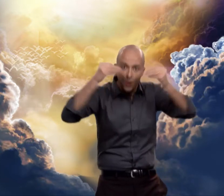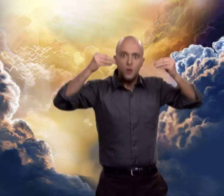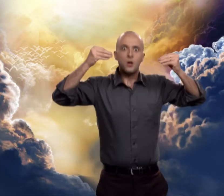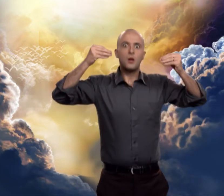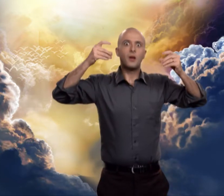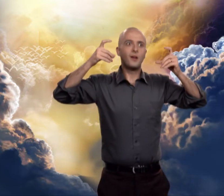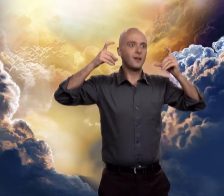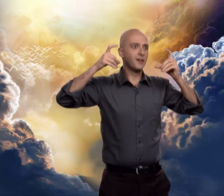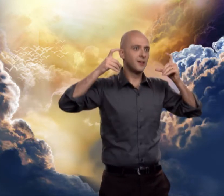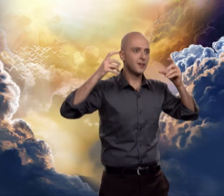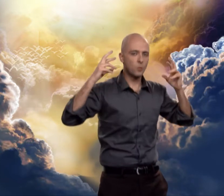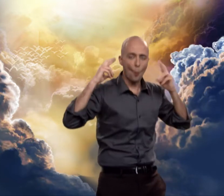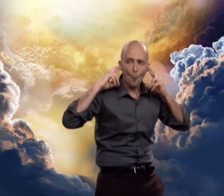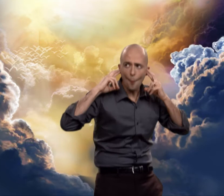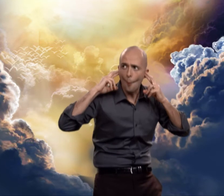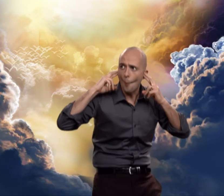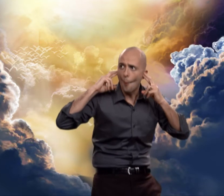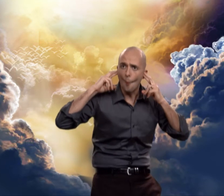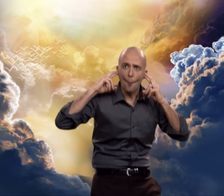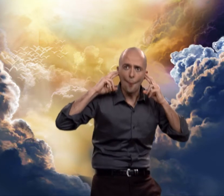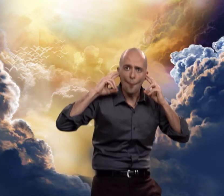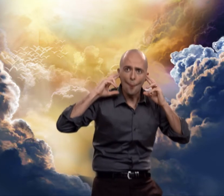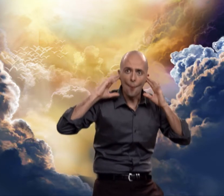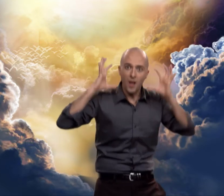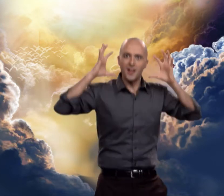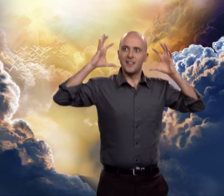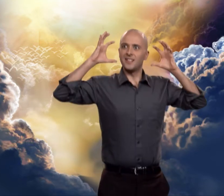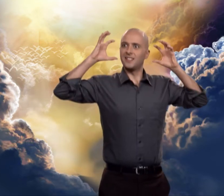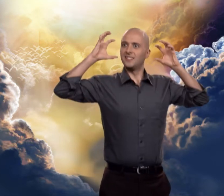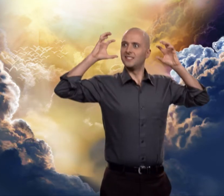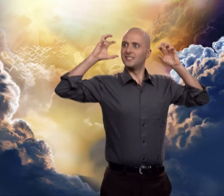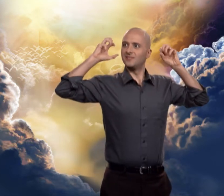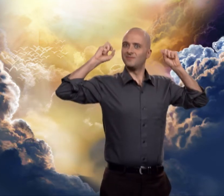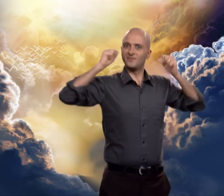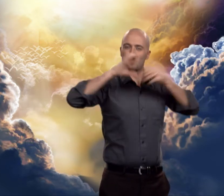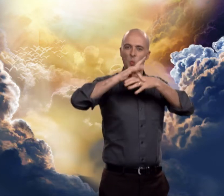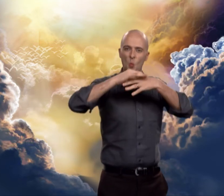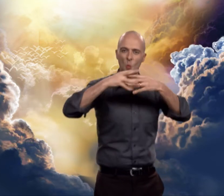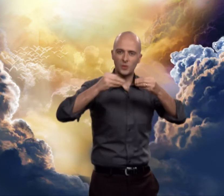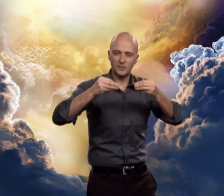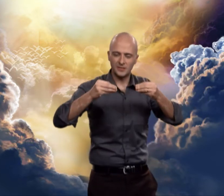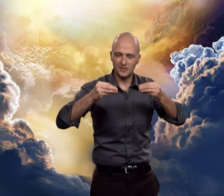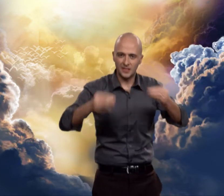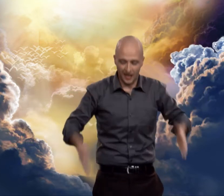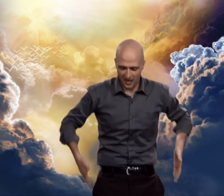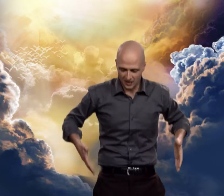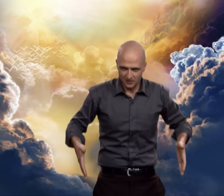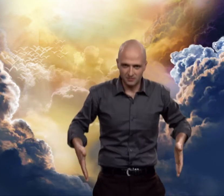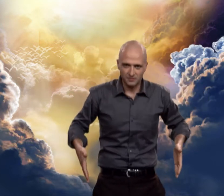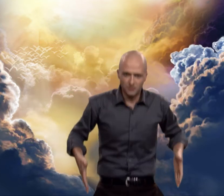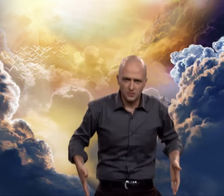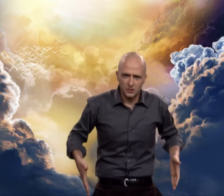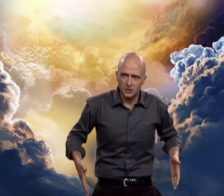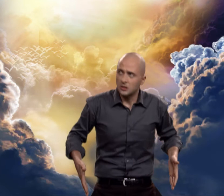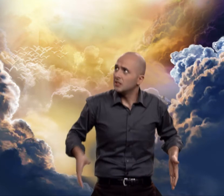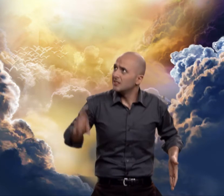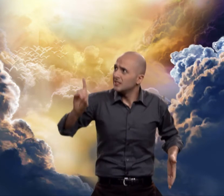Os anjos reunirão os seus eleitos dos 4 ventos, de uma a outra extremidade dos céus. Criancinhas